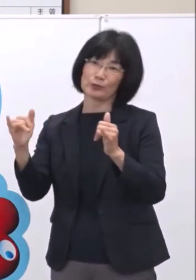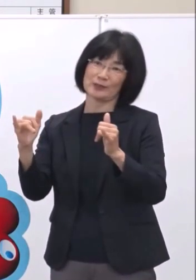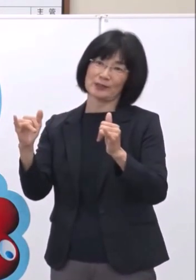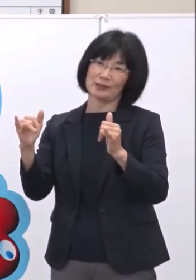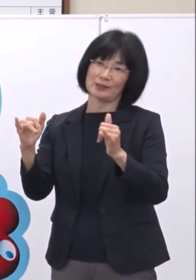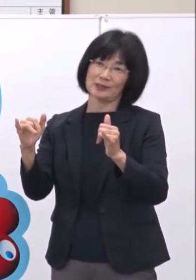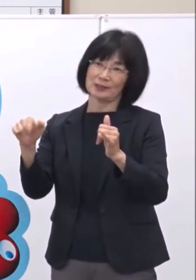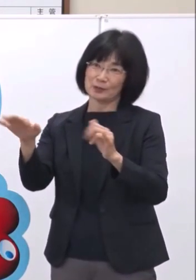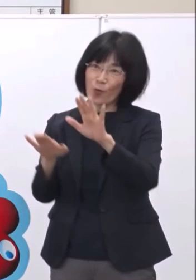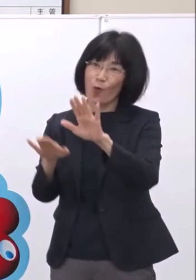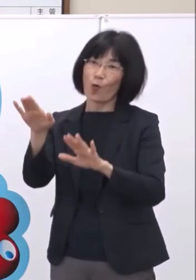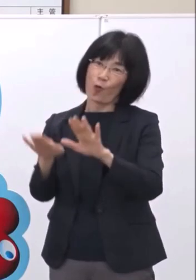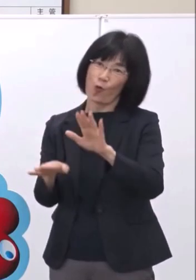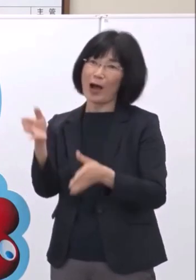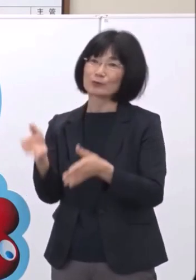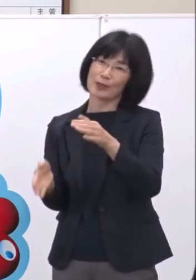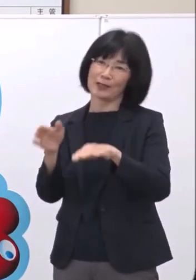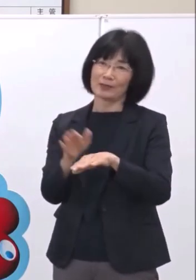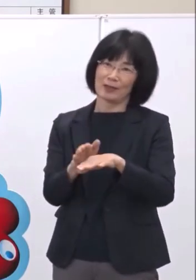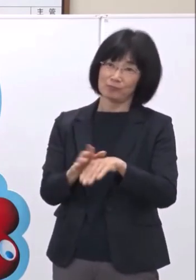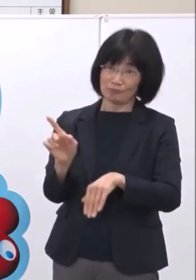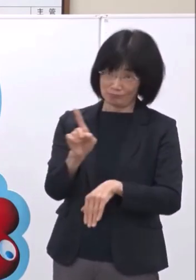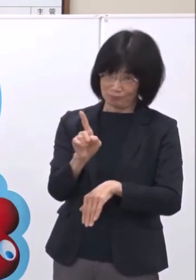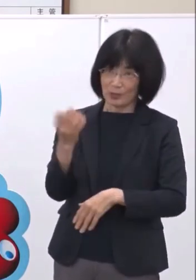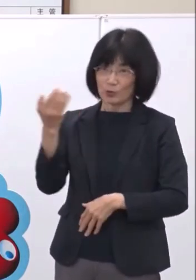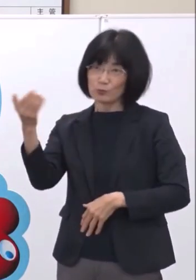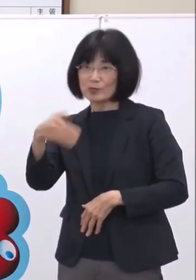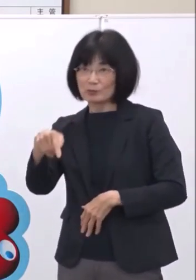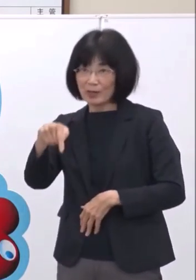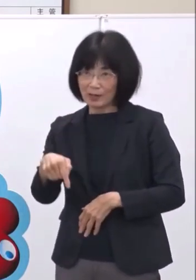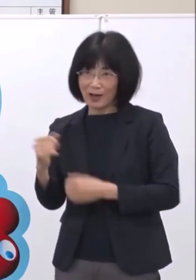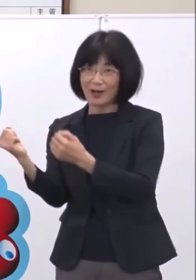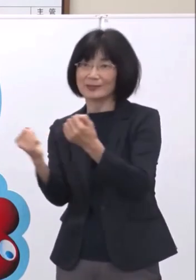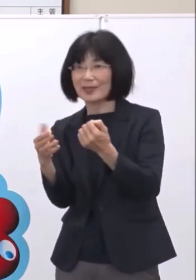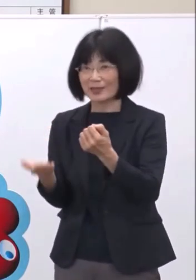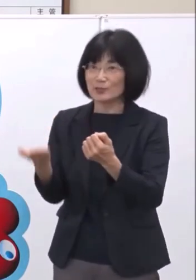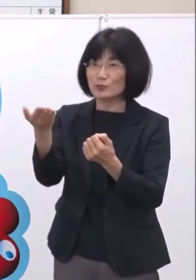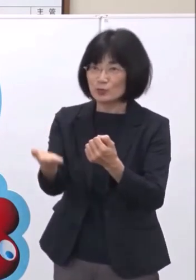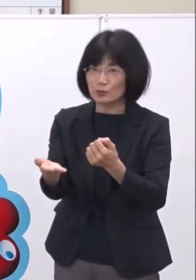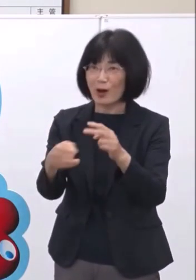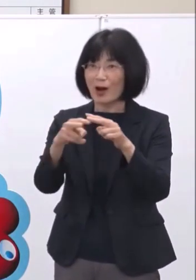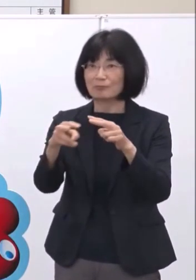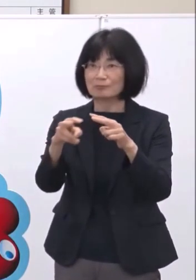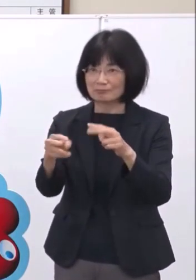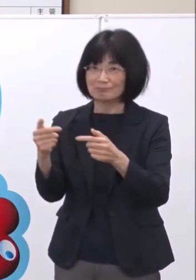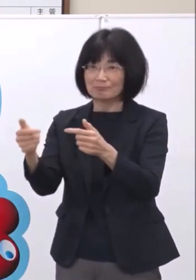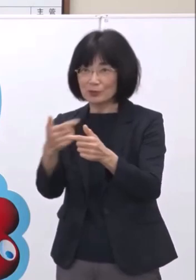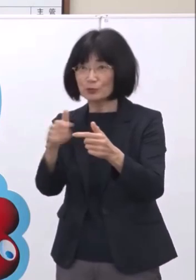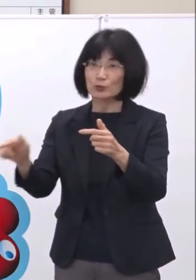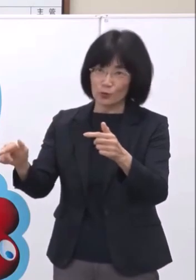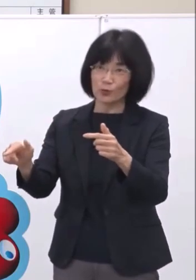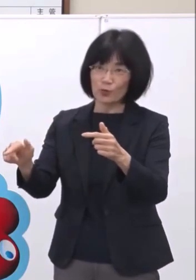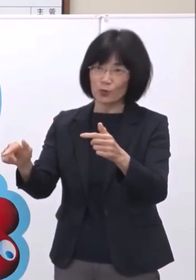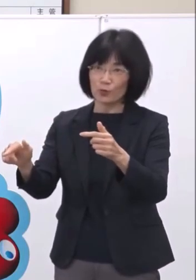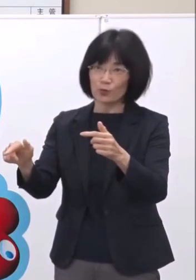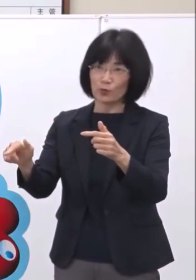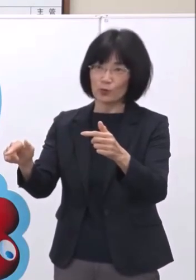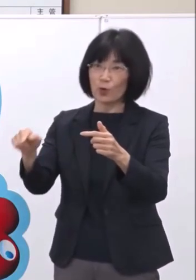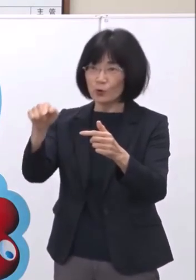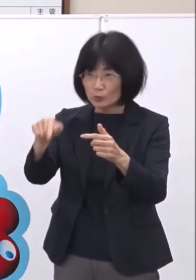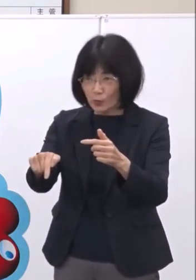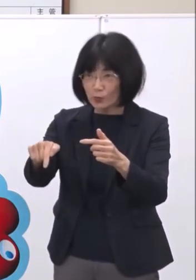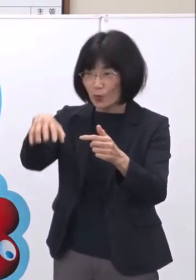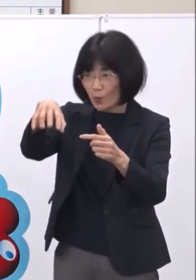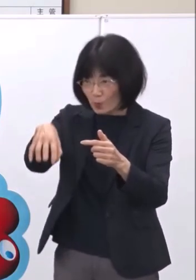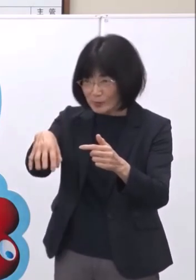方ってどうなるかっていうと、こう夢洲から避難して次は交通機関からおそらく自国に帰るっていうの